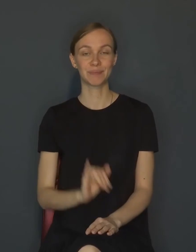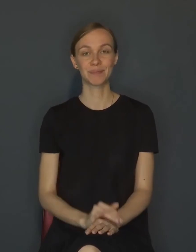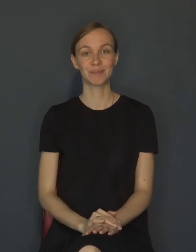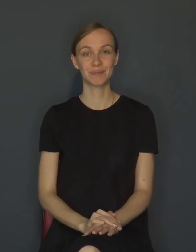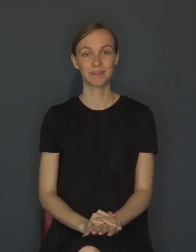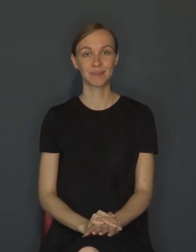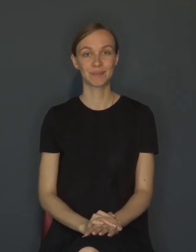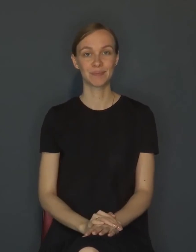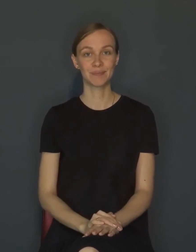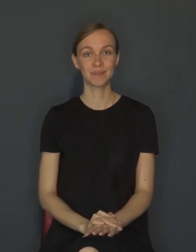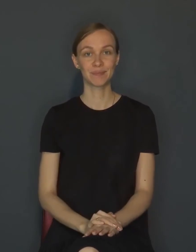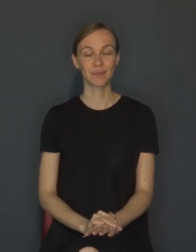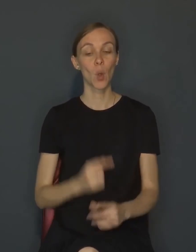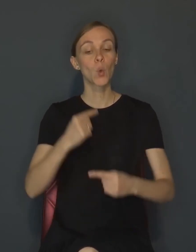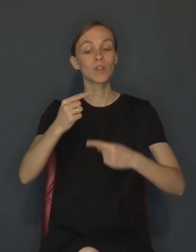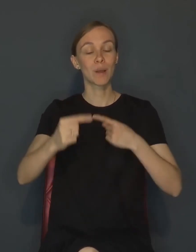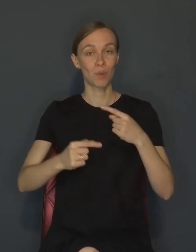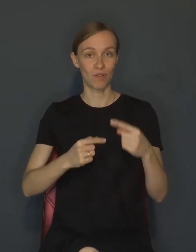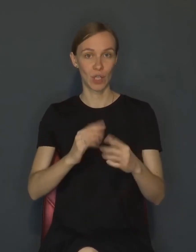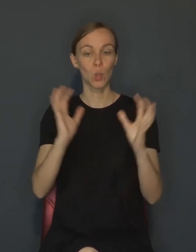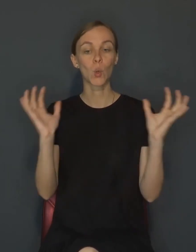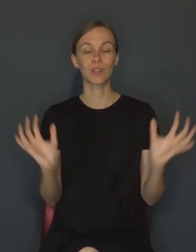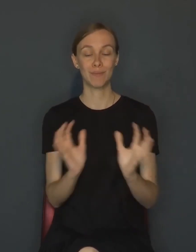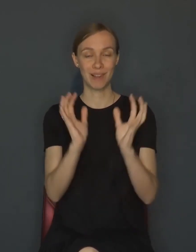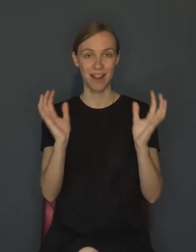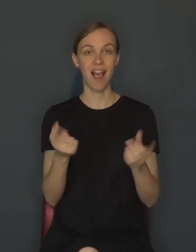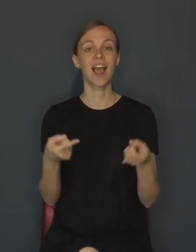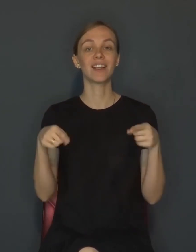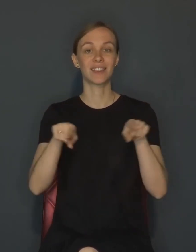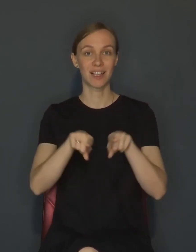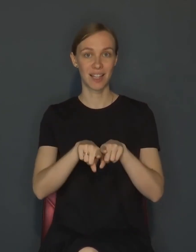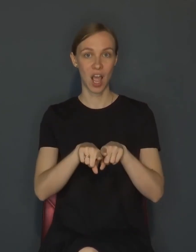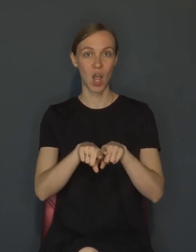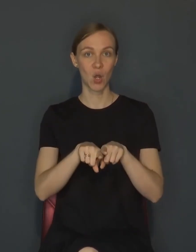У заповіднику зберігається також дзвін